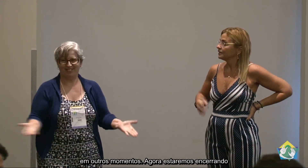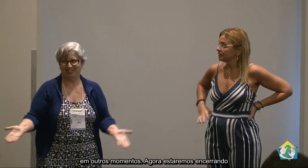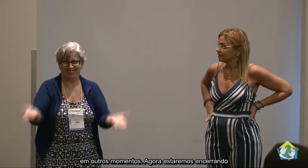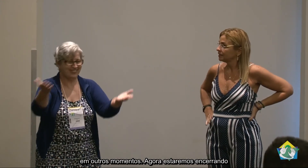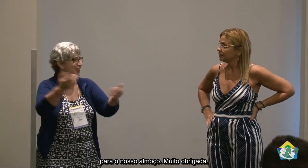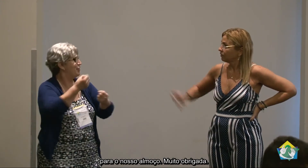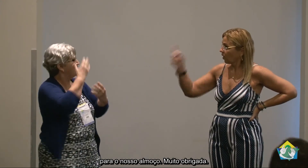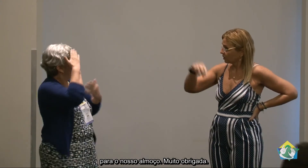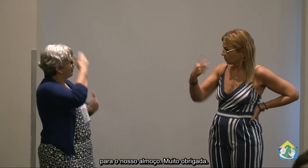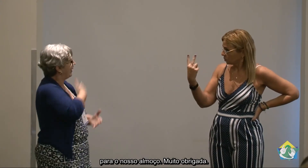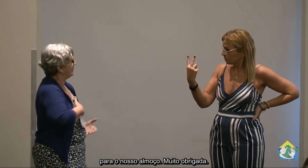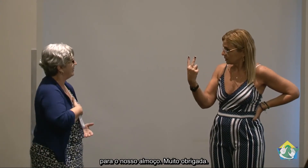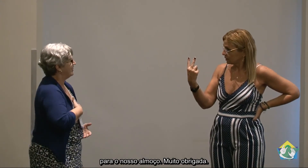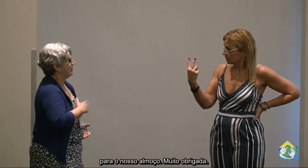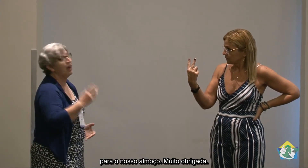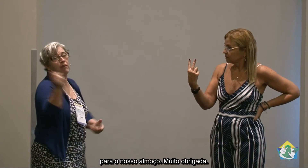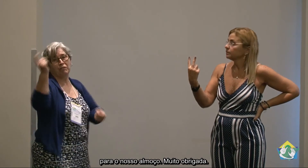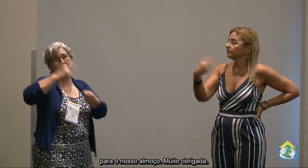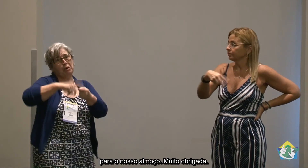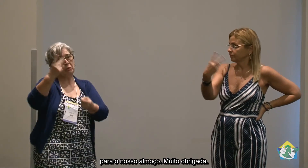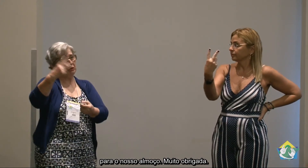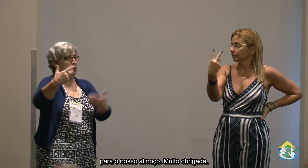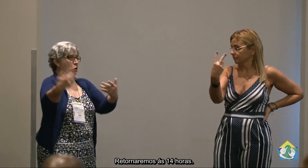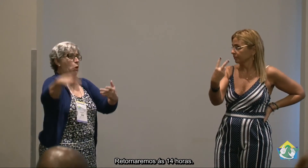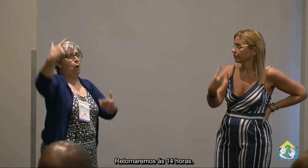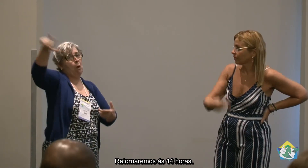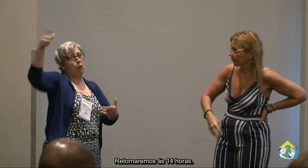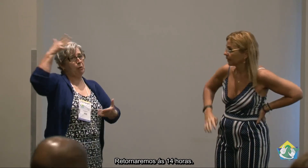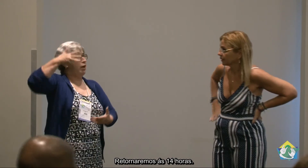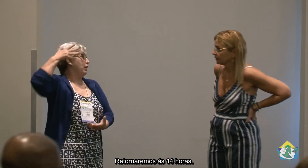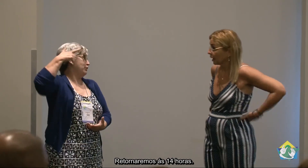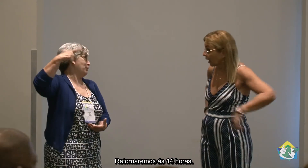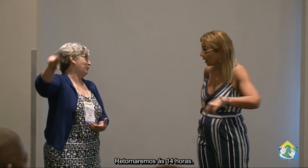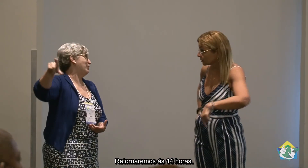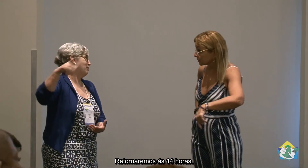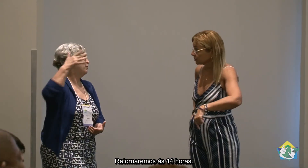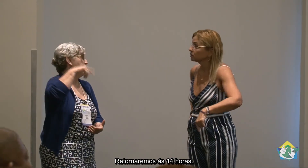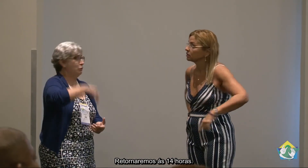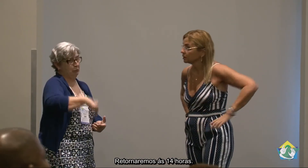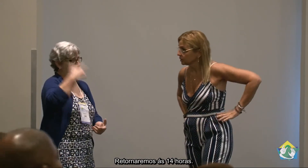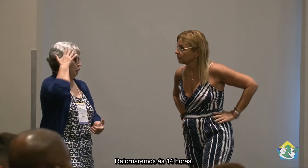encerrando para o nosso almoço. Muito obrigada. Retornaremos às 14 horas.